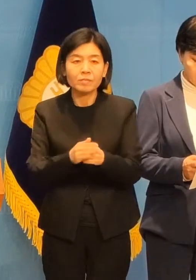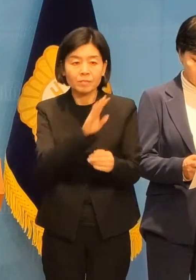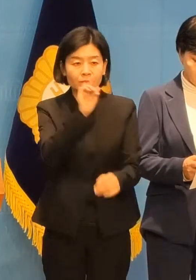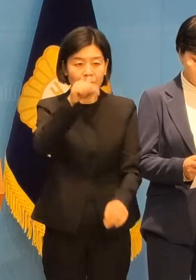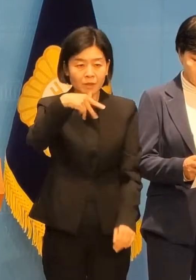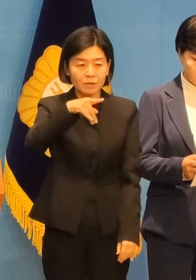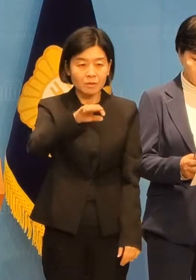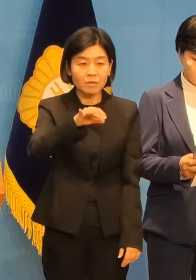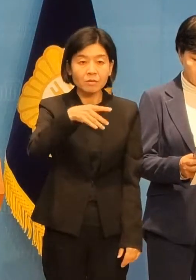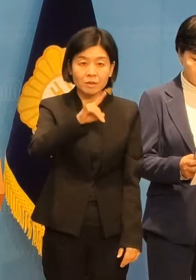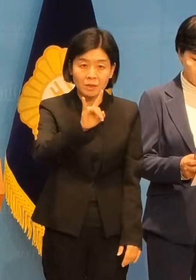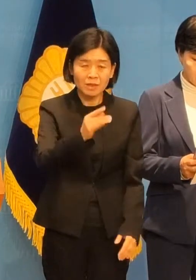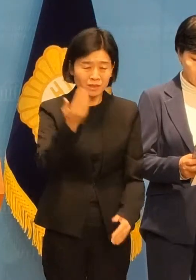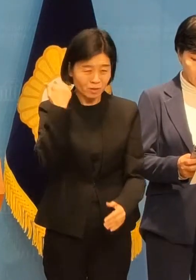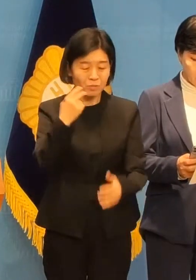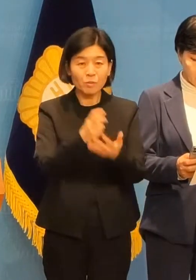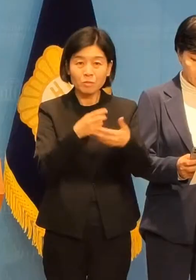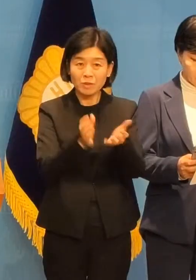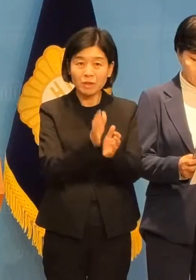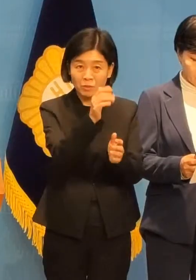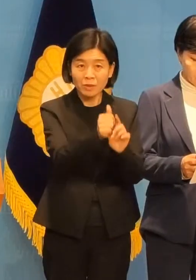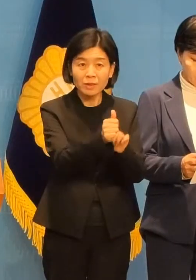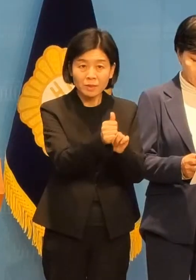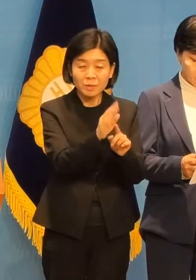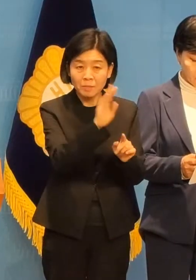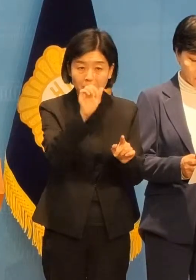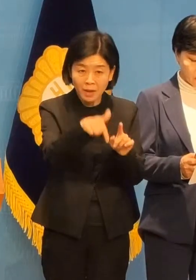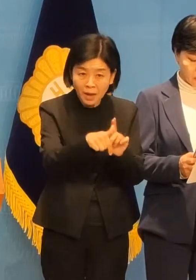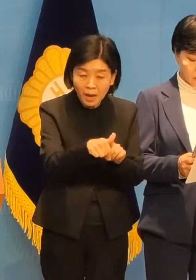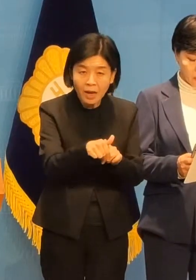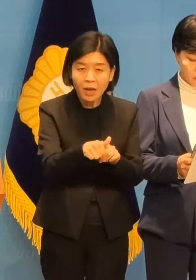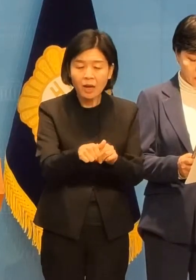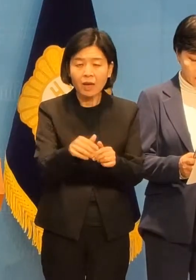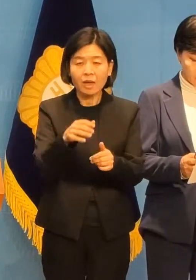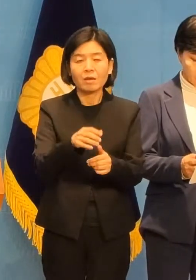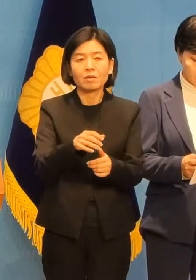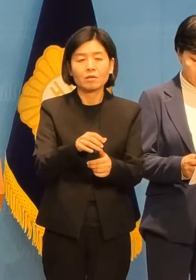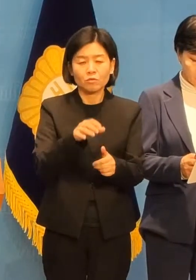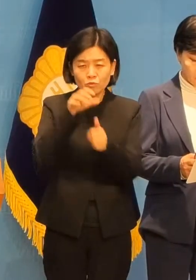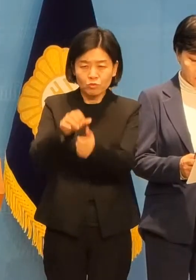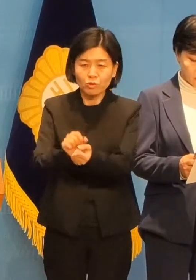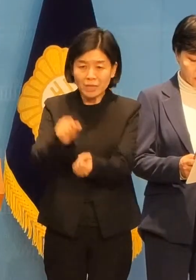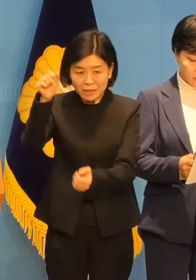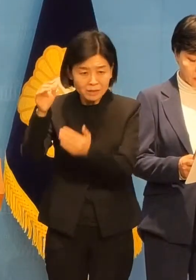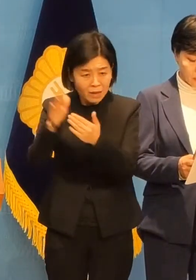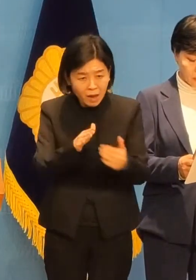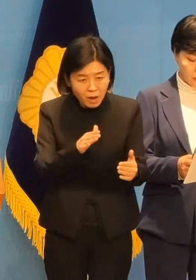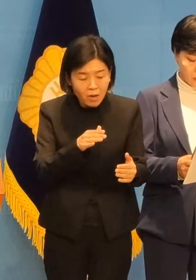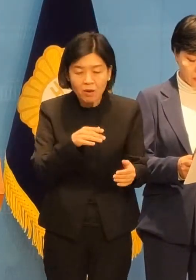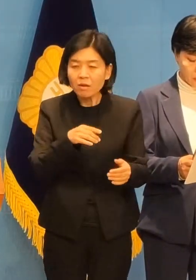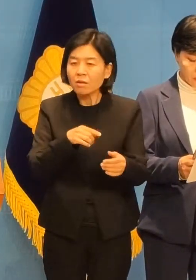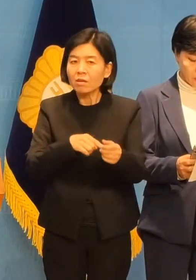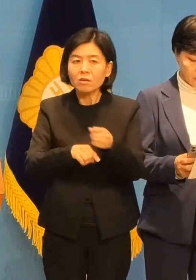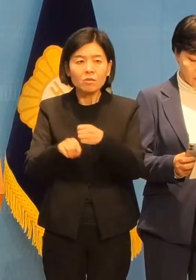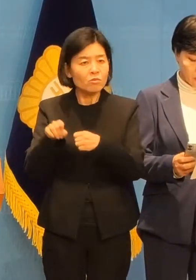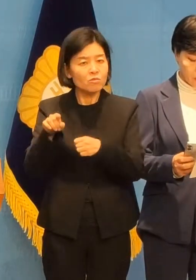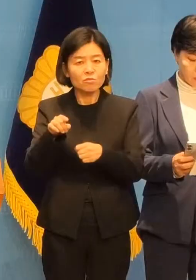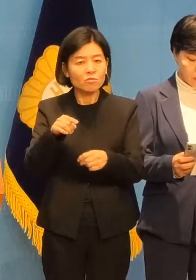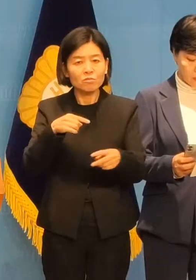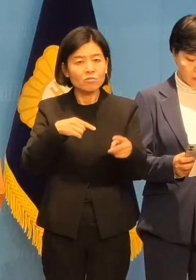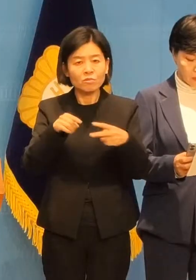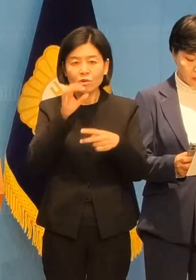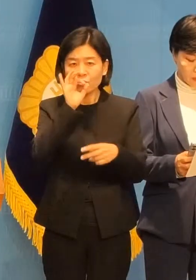박성재 법무부 전 장관의 기각 사유는 전혀 용납할 수가 없습니다. 위법성에 대한